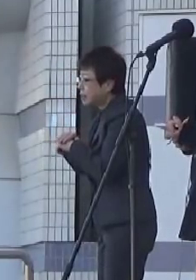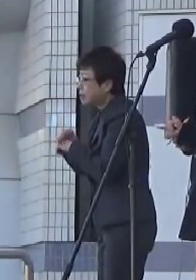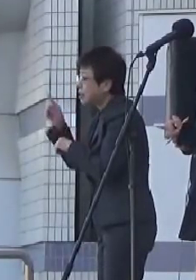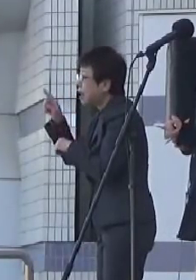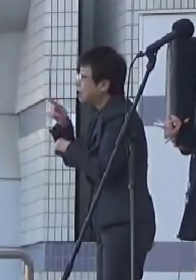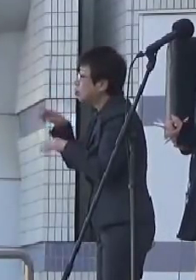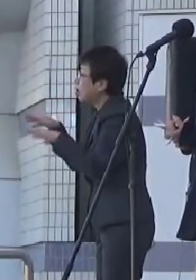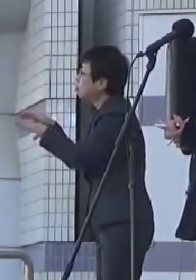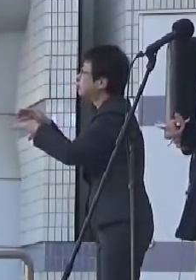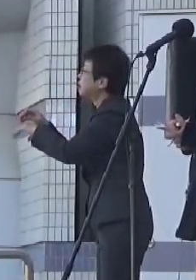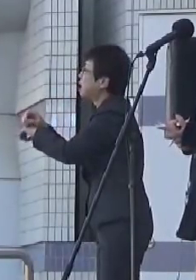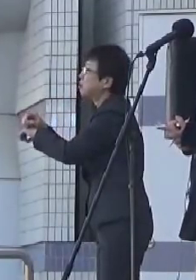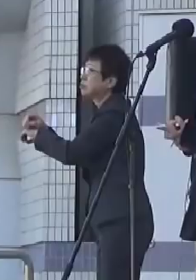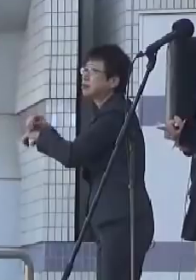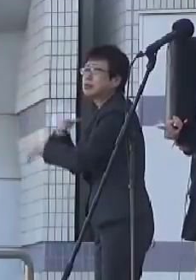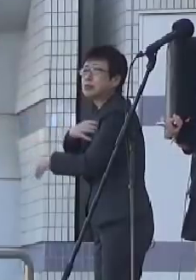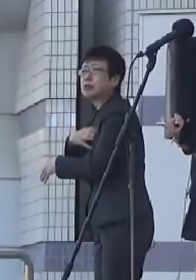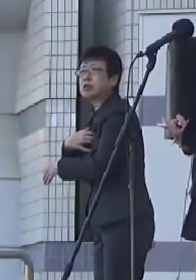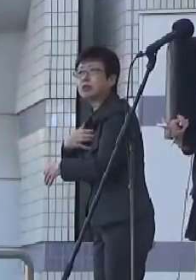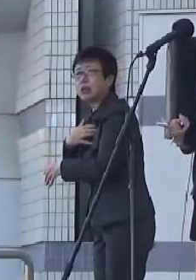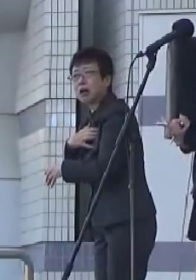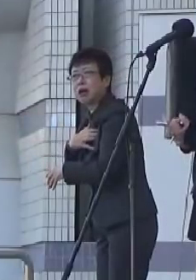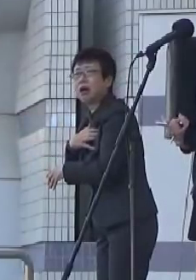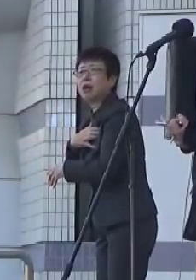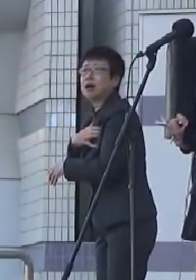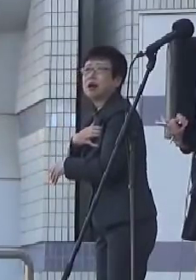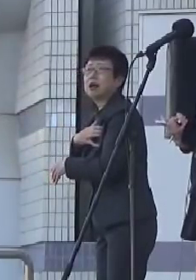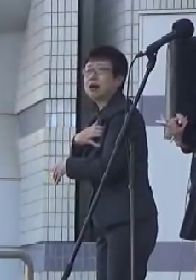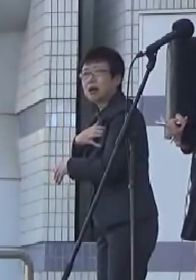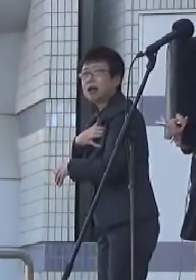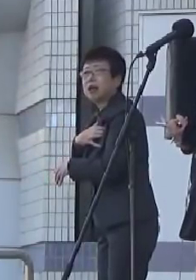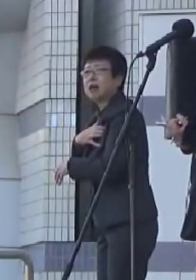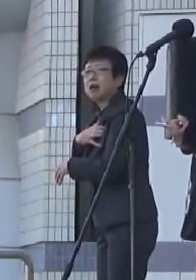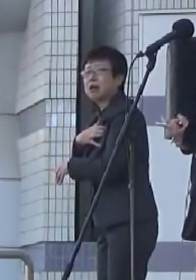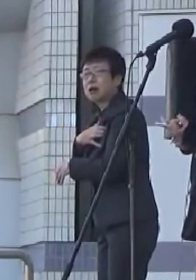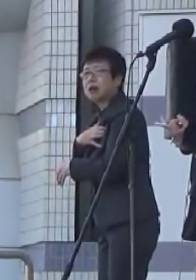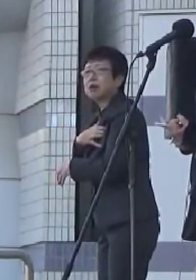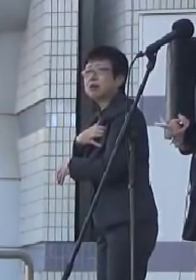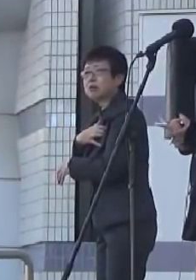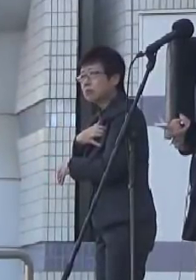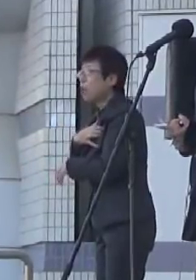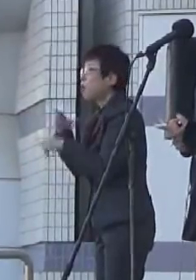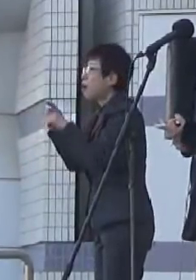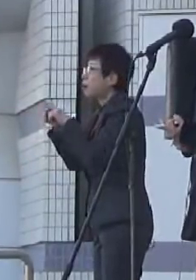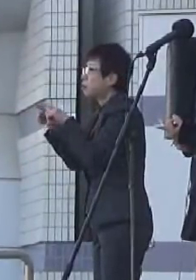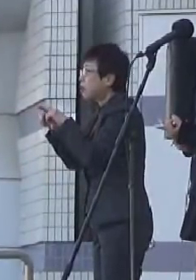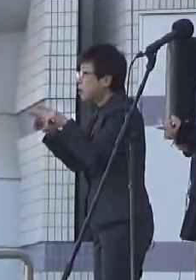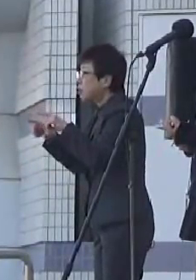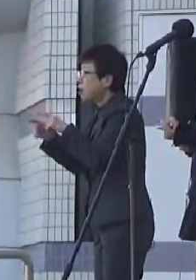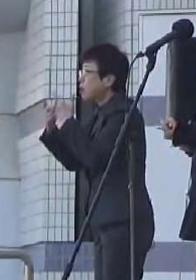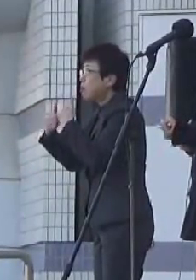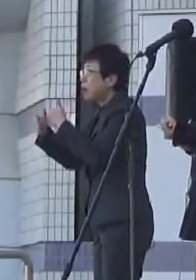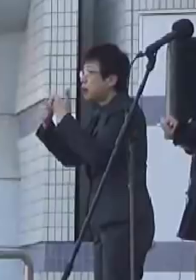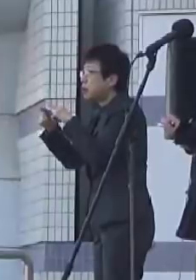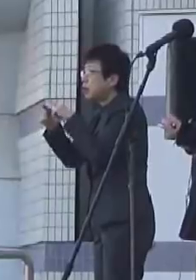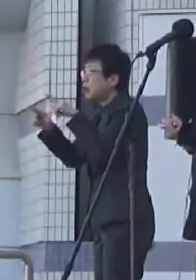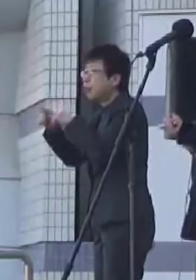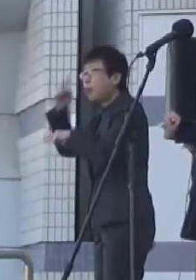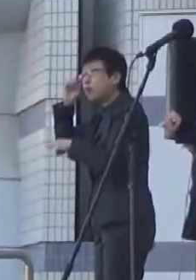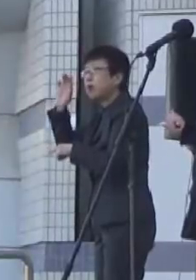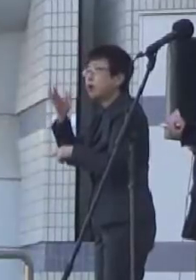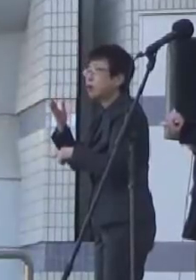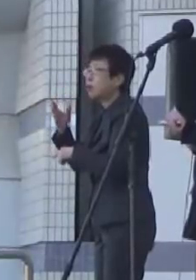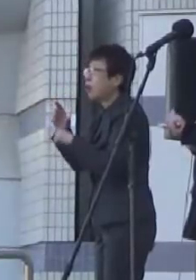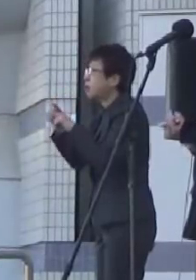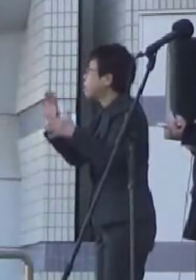うその苦しさっていうものとか、こう当たり前に訪れると思っていた日常が当たり前じゃなくなるっ